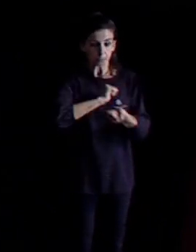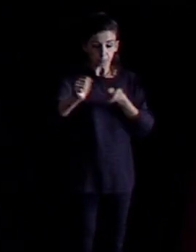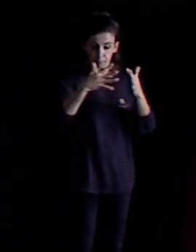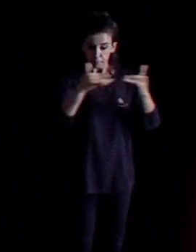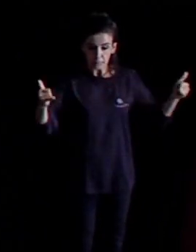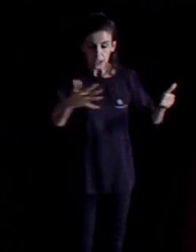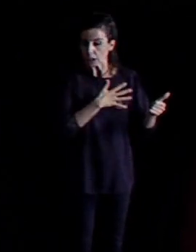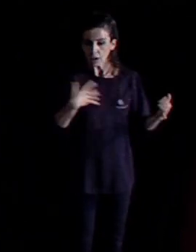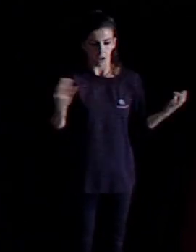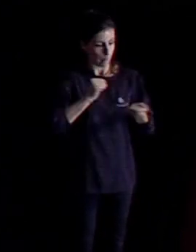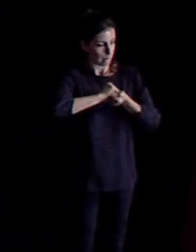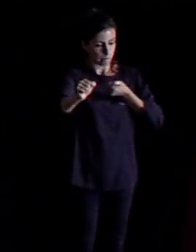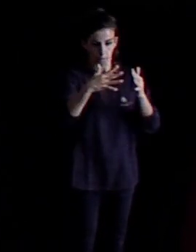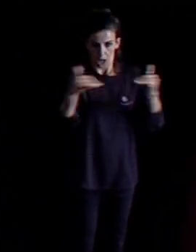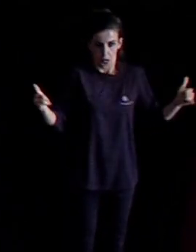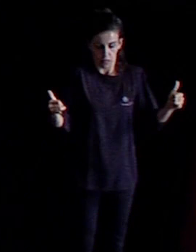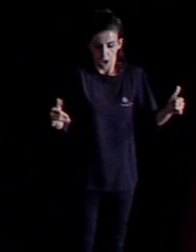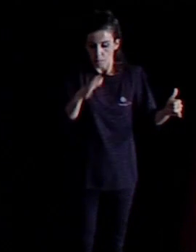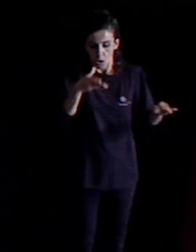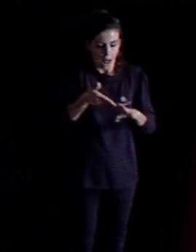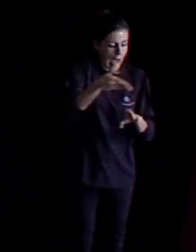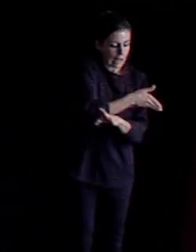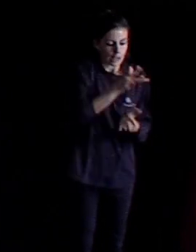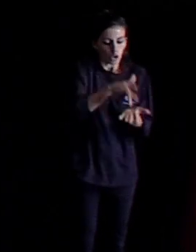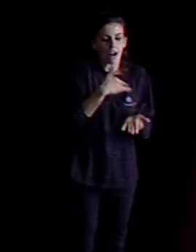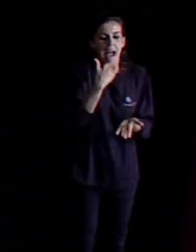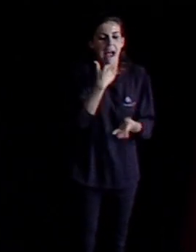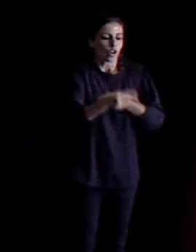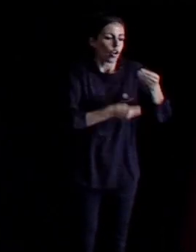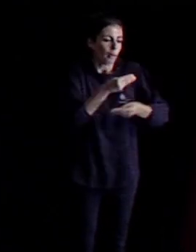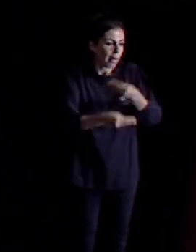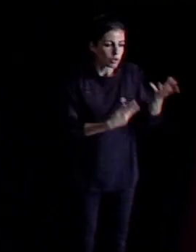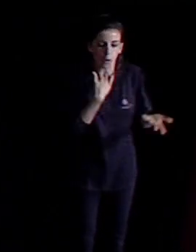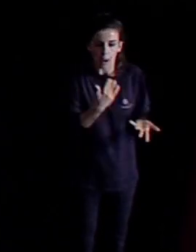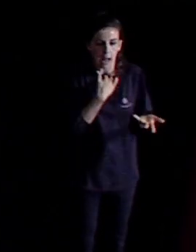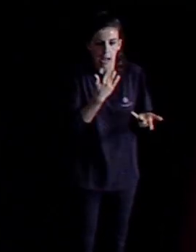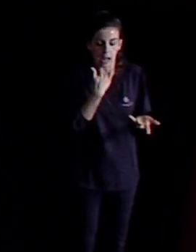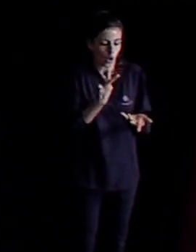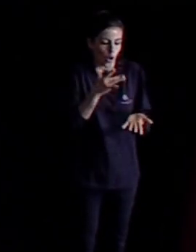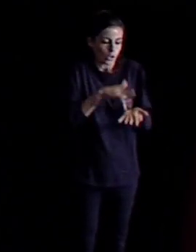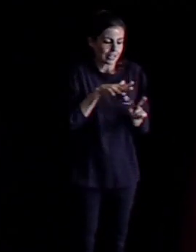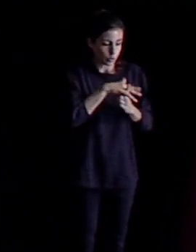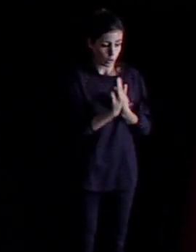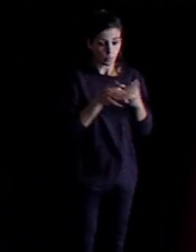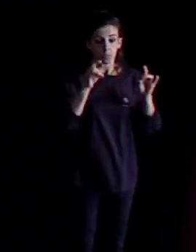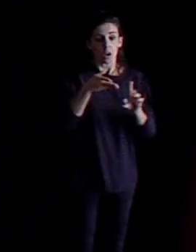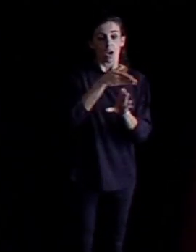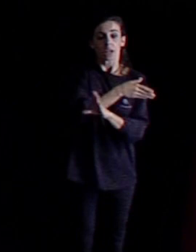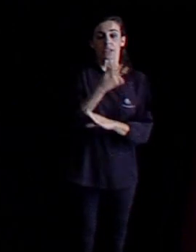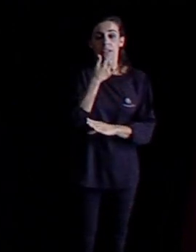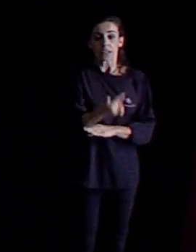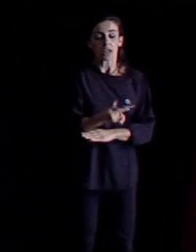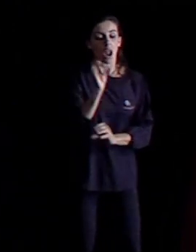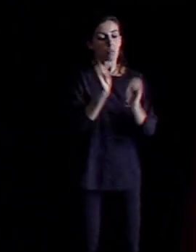venganza, sin más, por alguna actividad, por alguna cosa que les haya pasado. Como antes les comentaba,